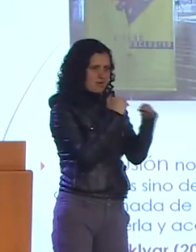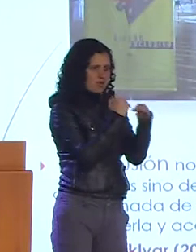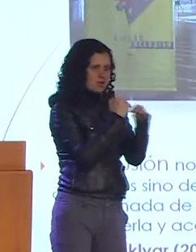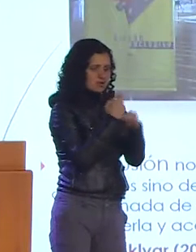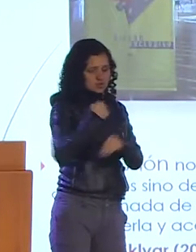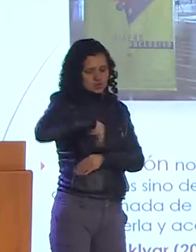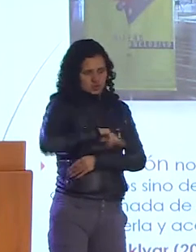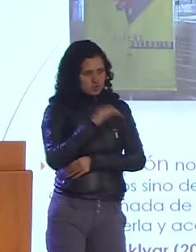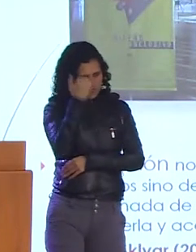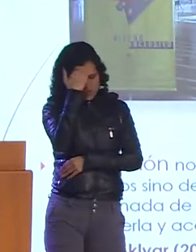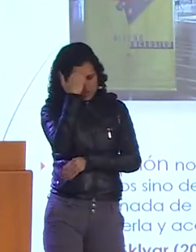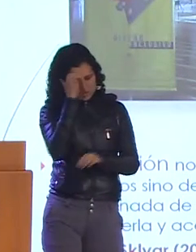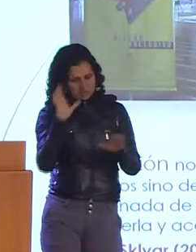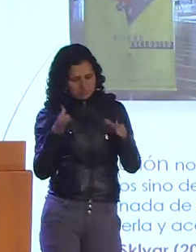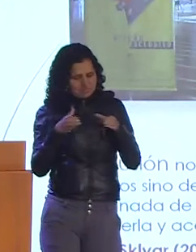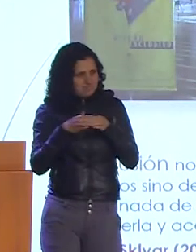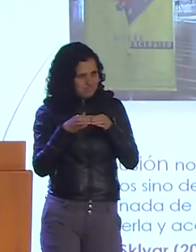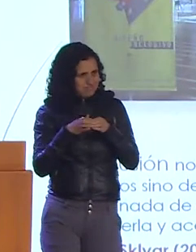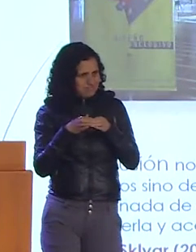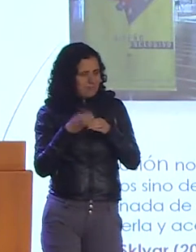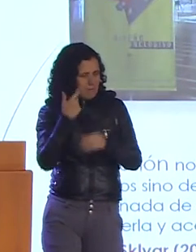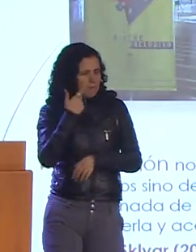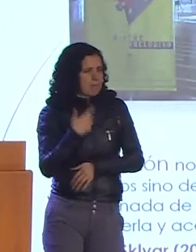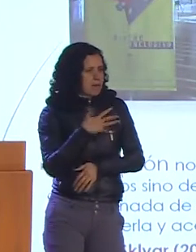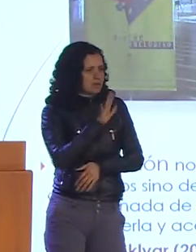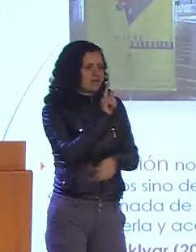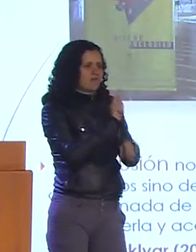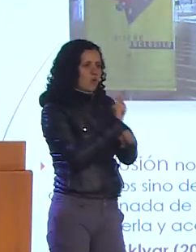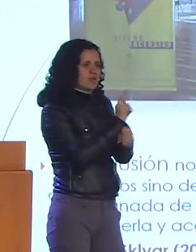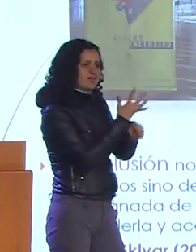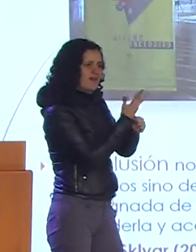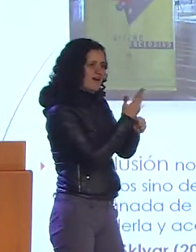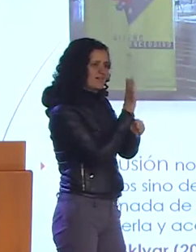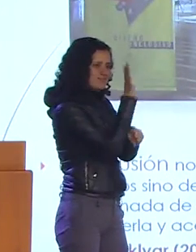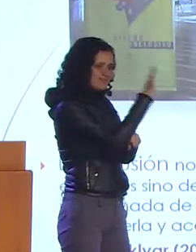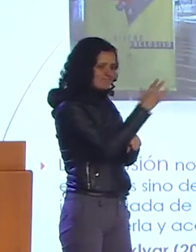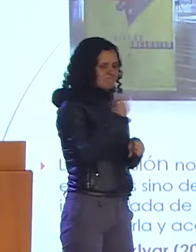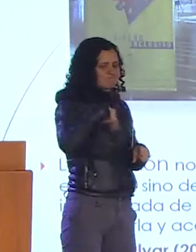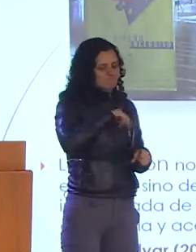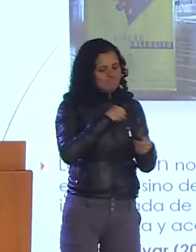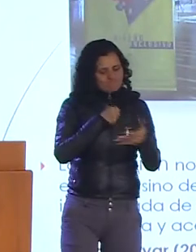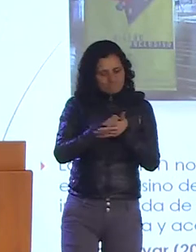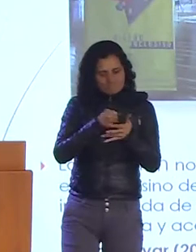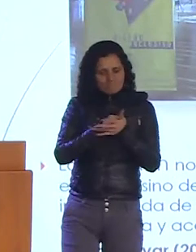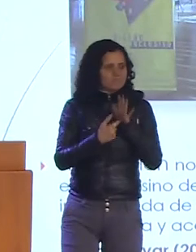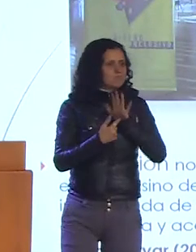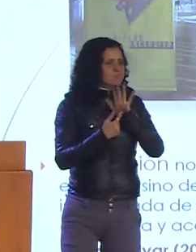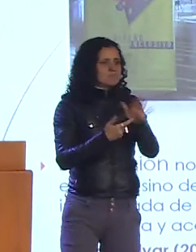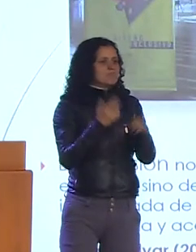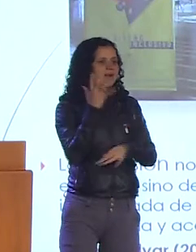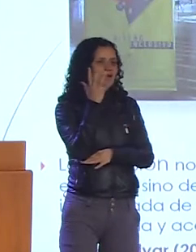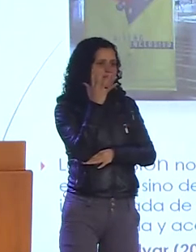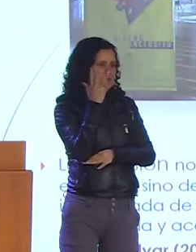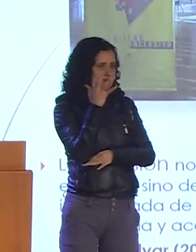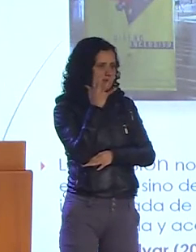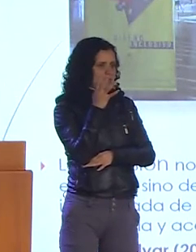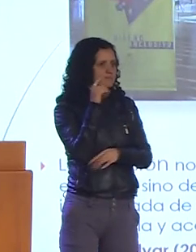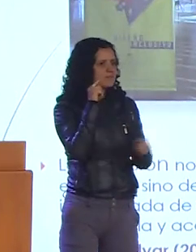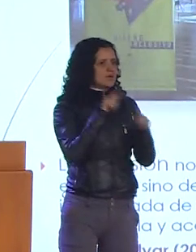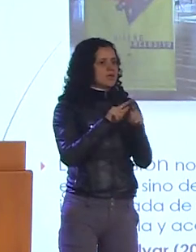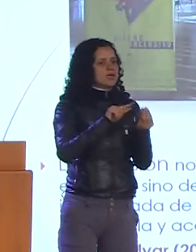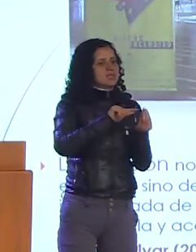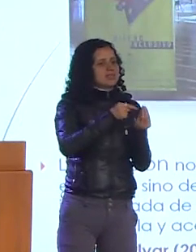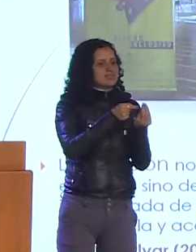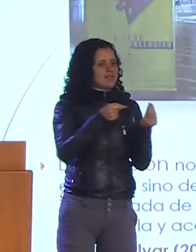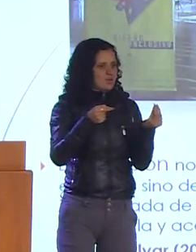maestros, sobre todo de la Facultad de Artes, estuvimos presentando una cátedra de sede en diseño